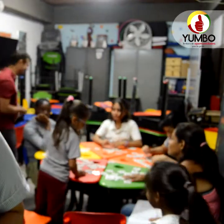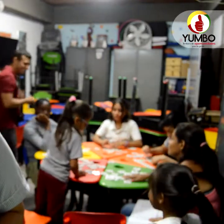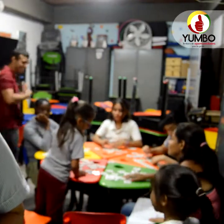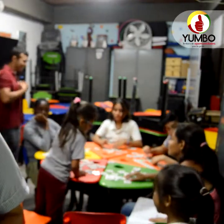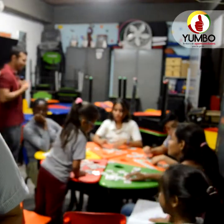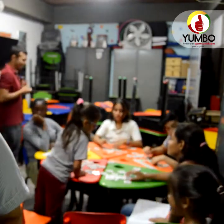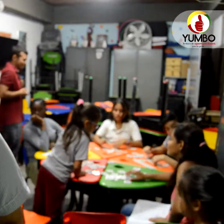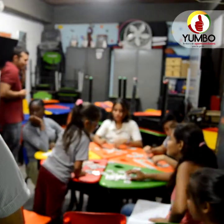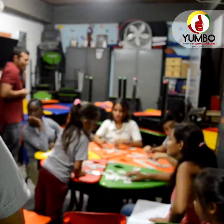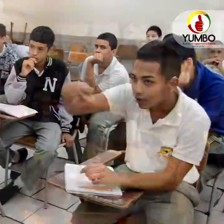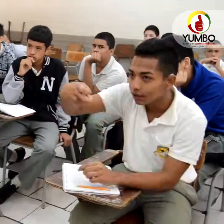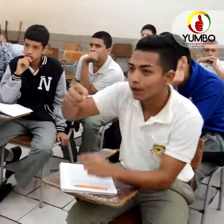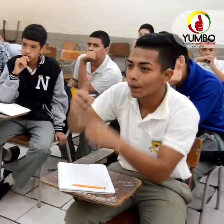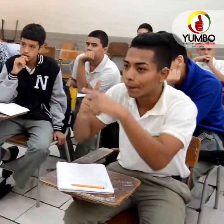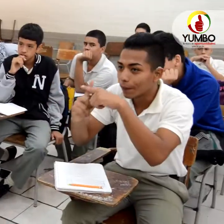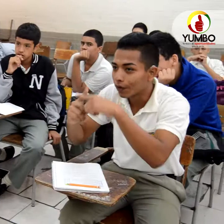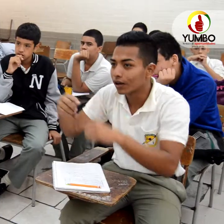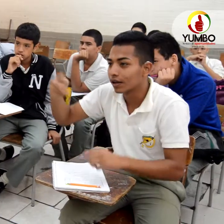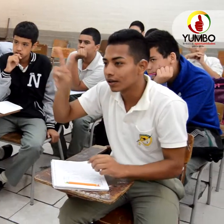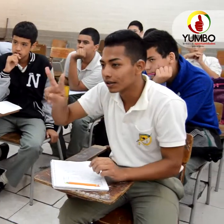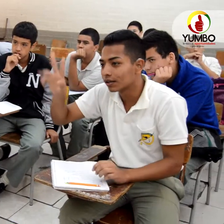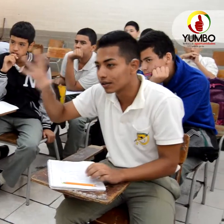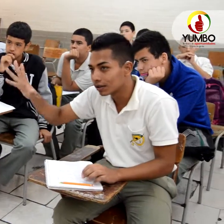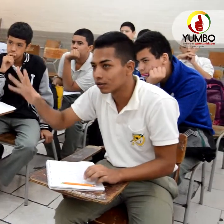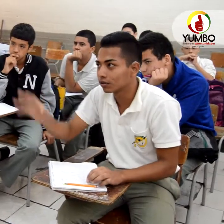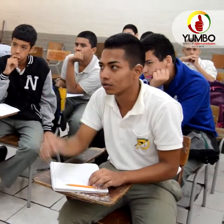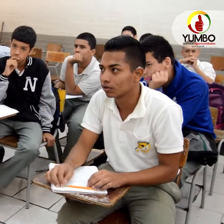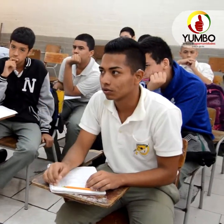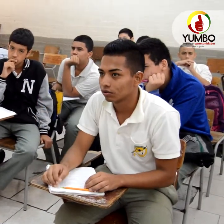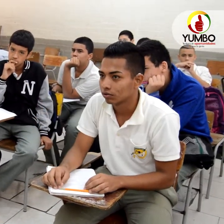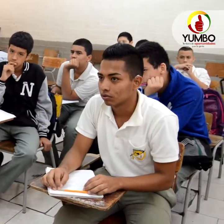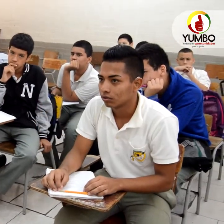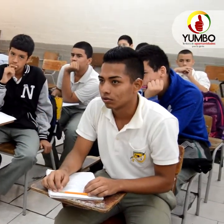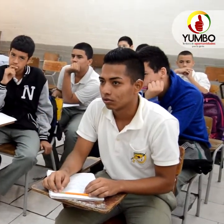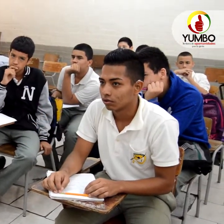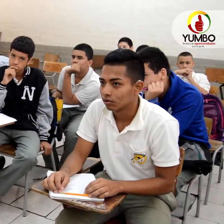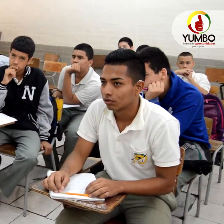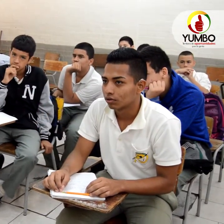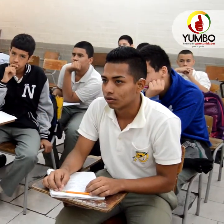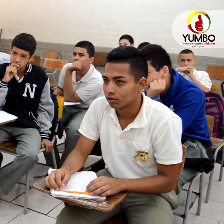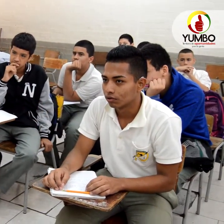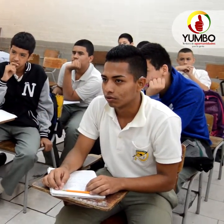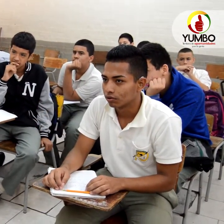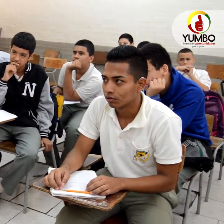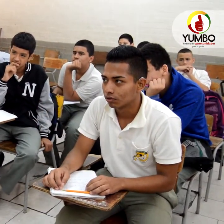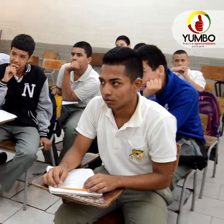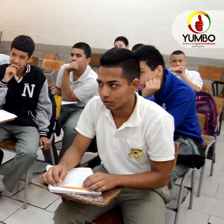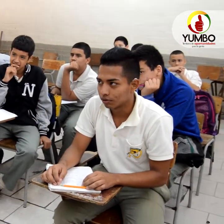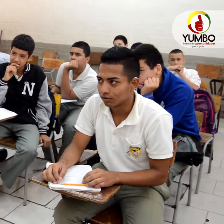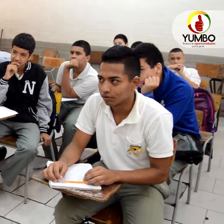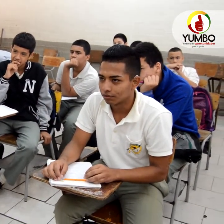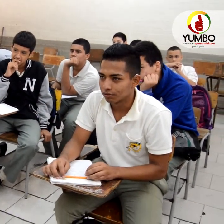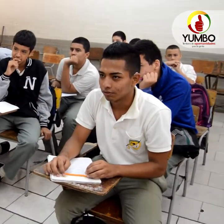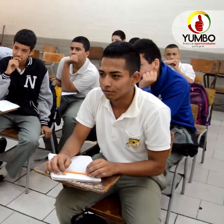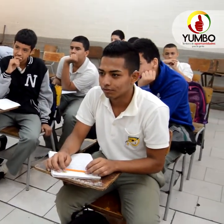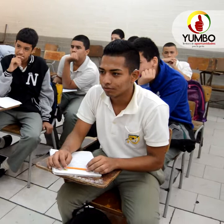con intérprete. X más 2. 25. 25. Bien.